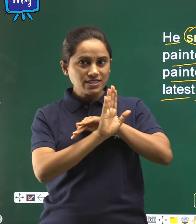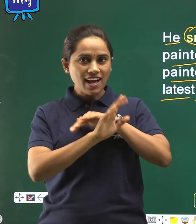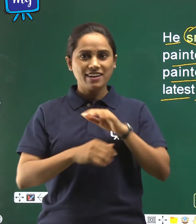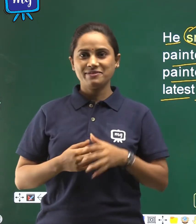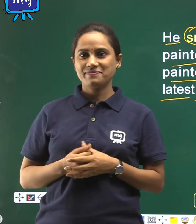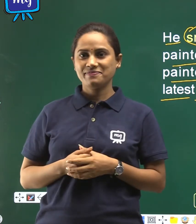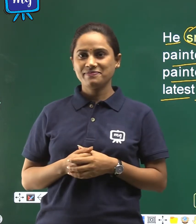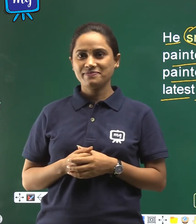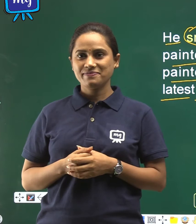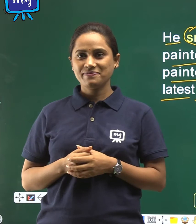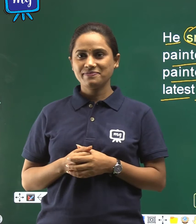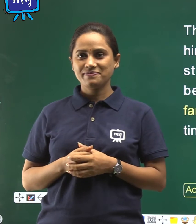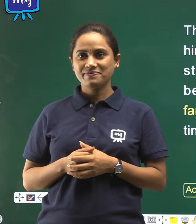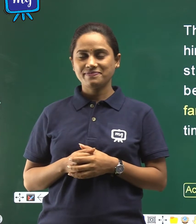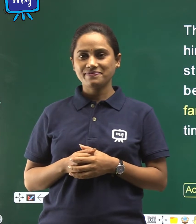घुसना.